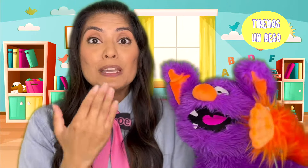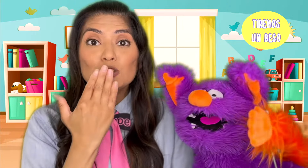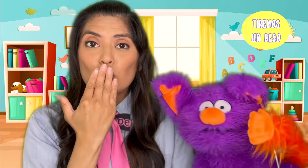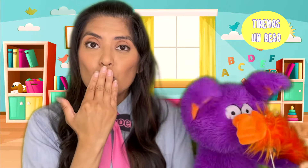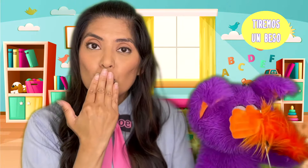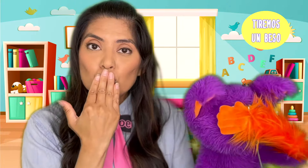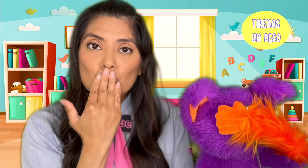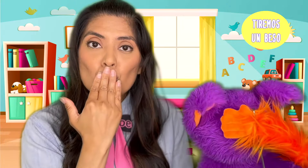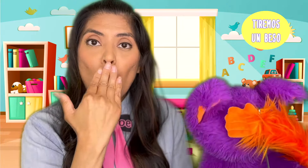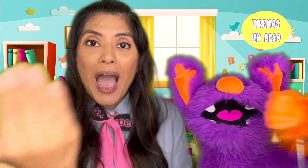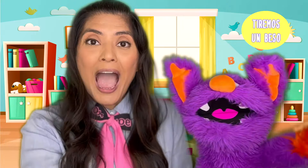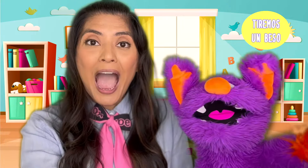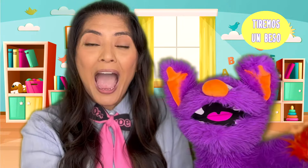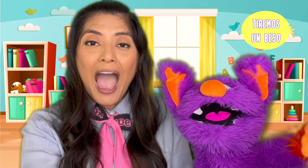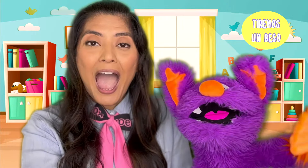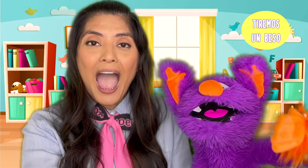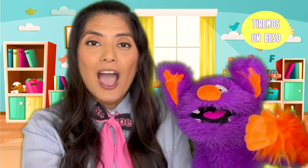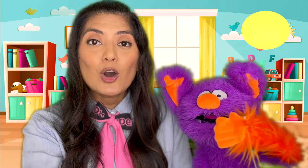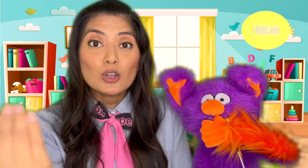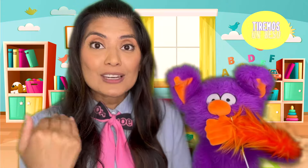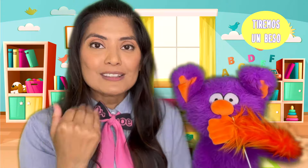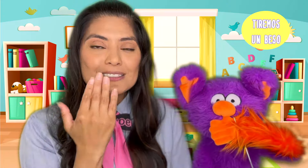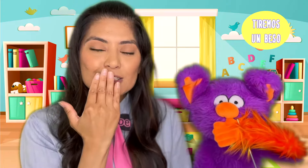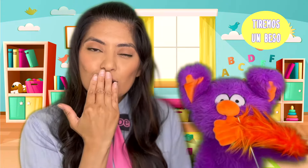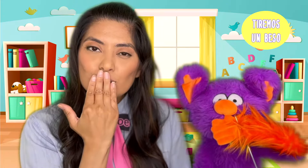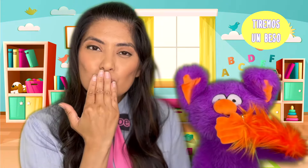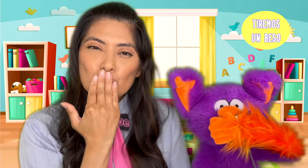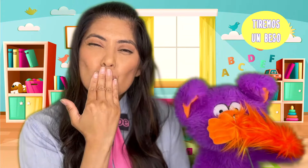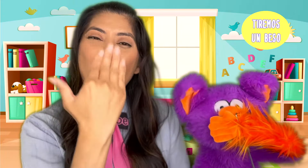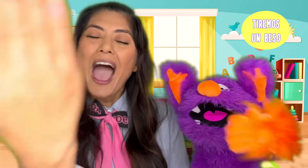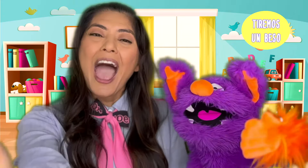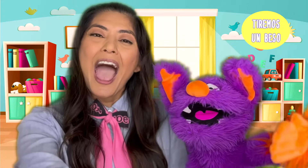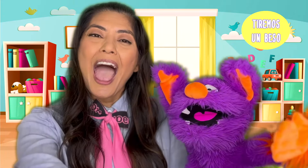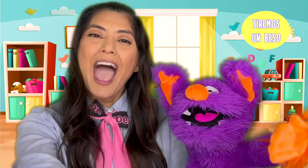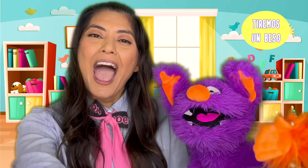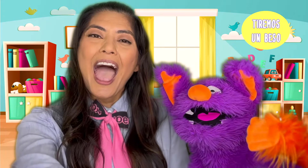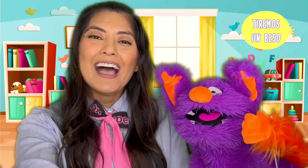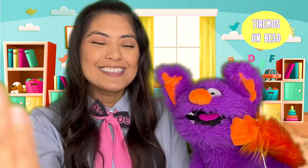beso. ¡Mua! Otra vez. ¡Mua!